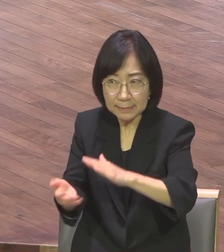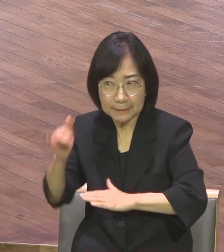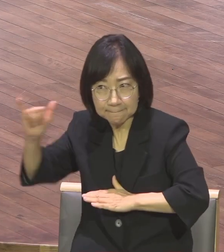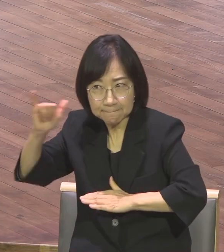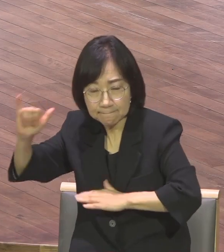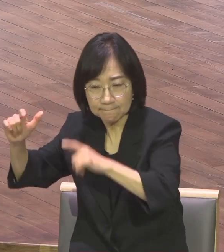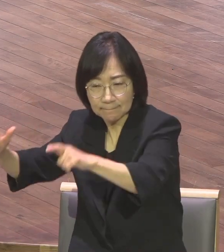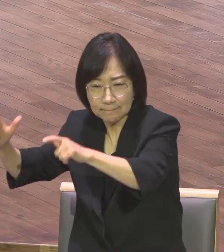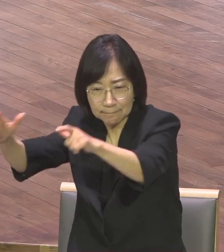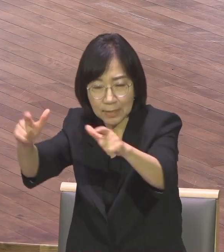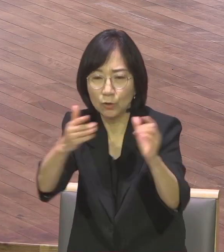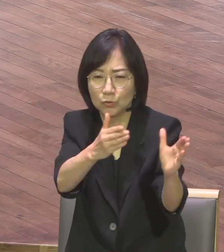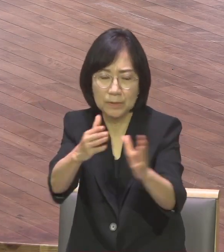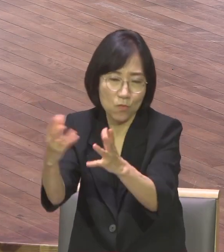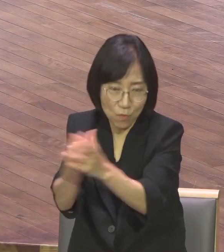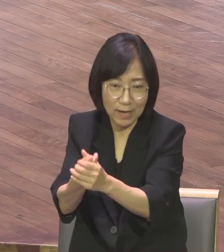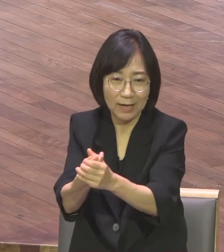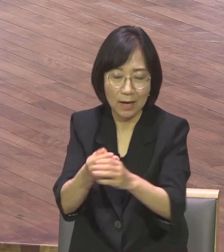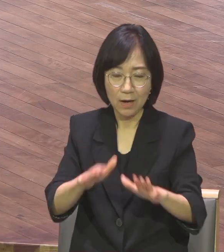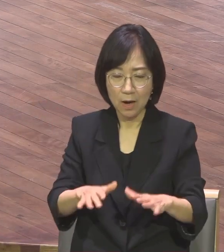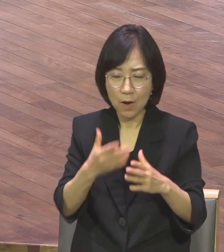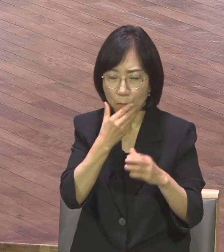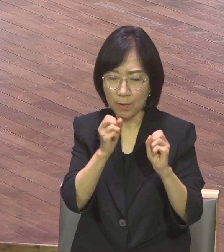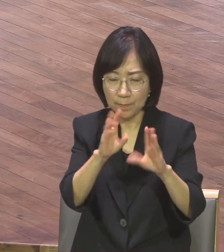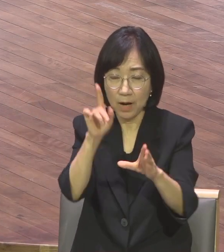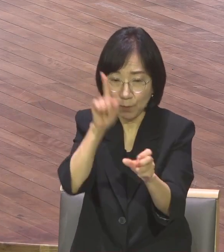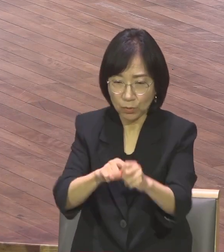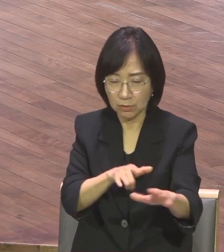그렇게 보험을 증거하기 위해서